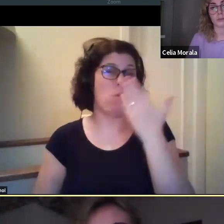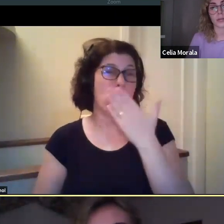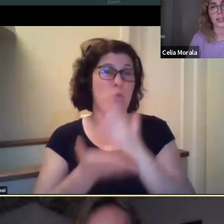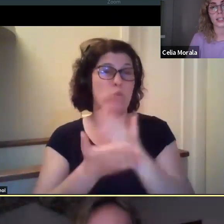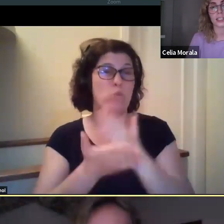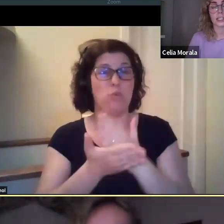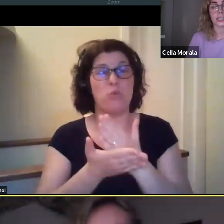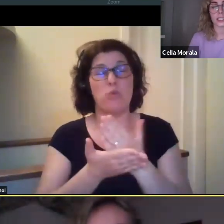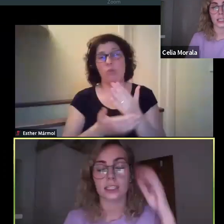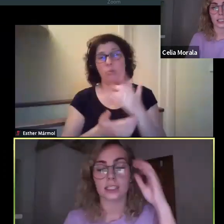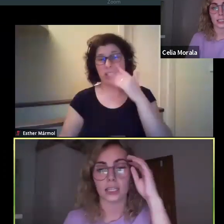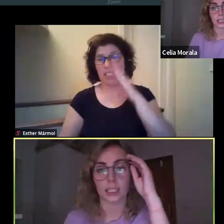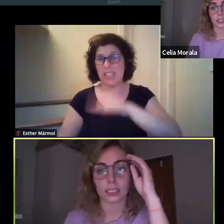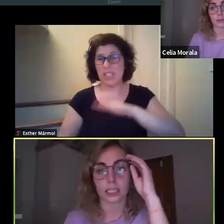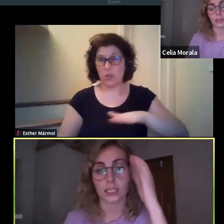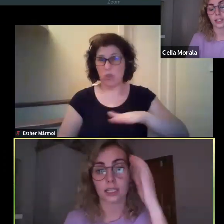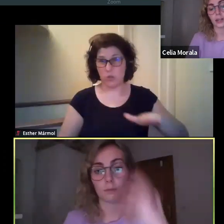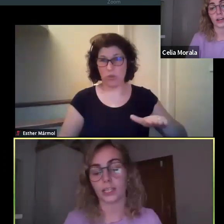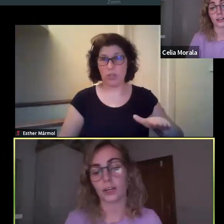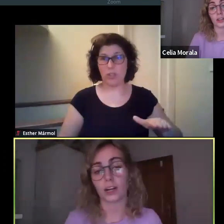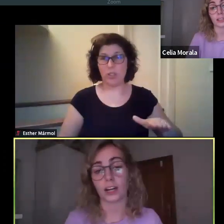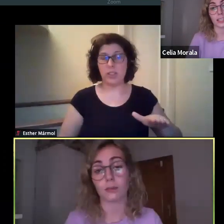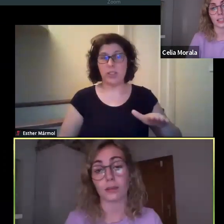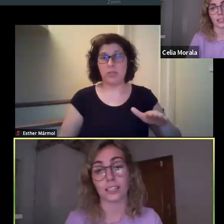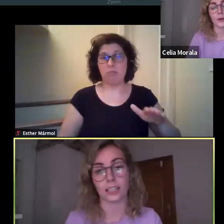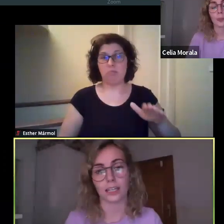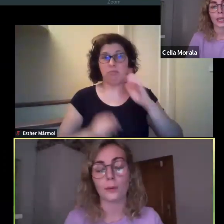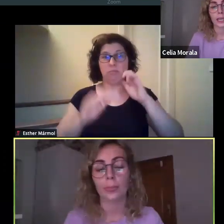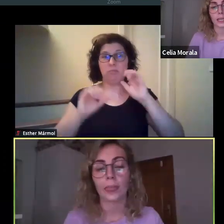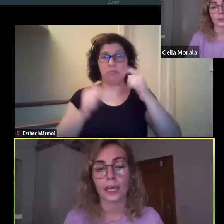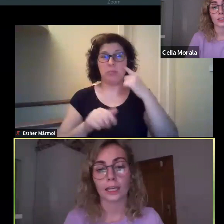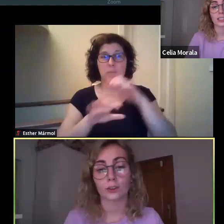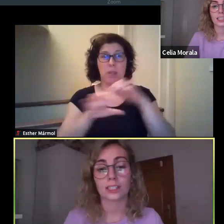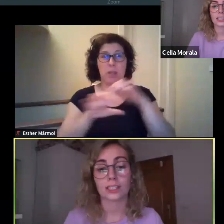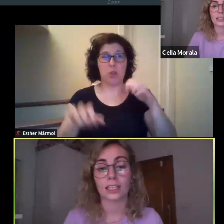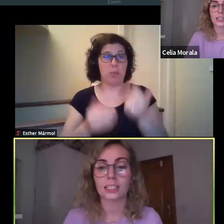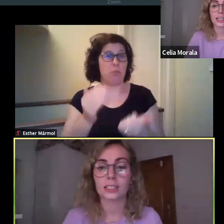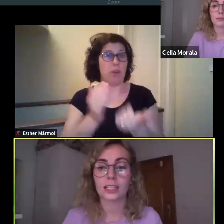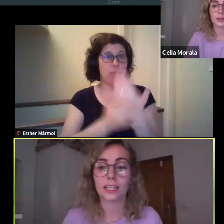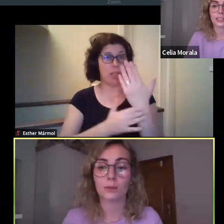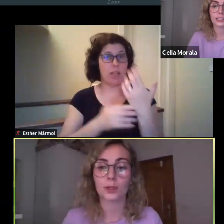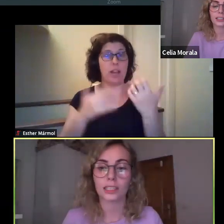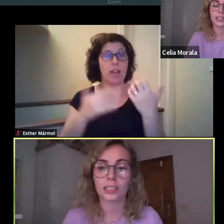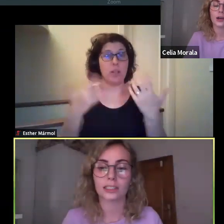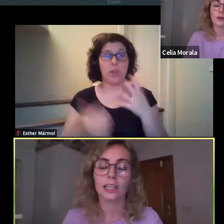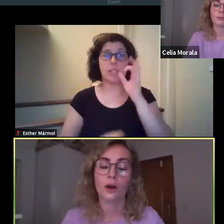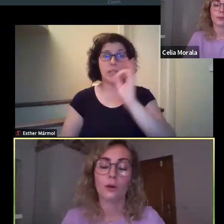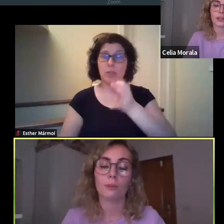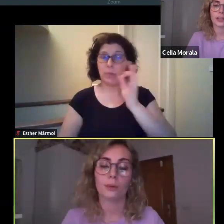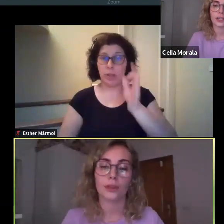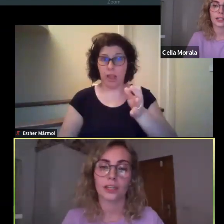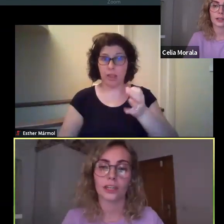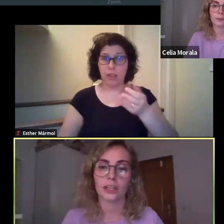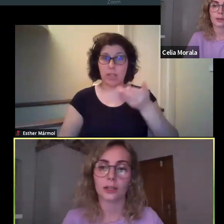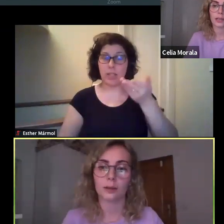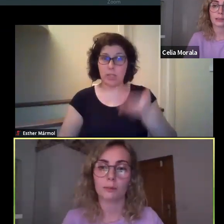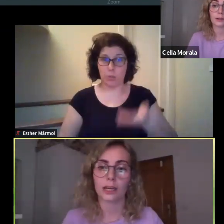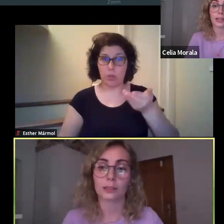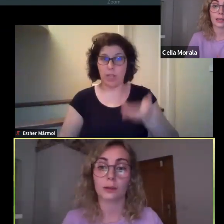más tempranas, se desempeña en horario de mañana. Entonces sí que sería importante